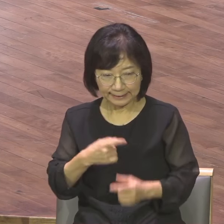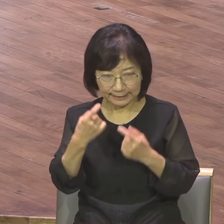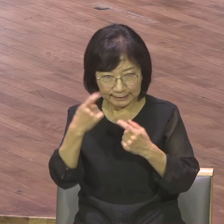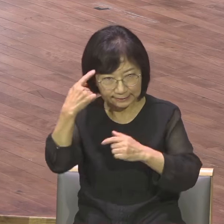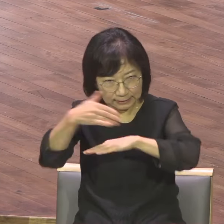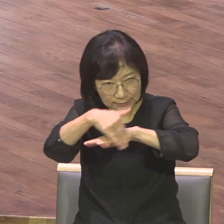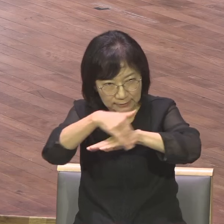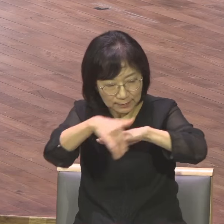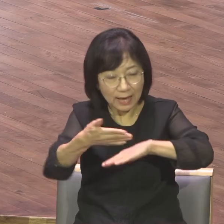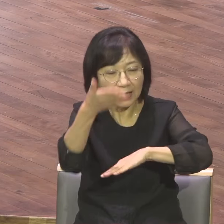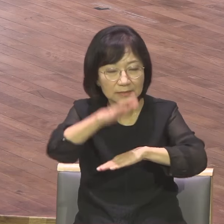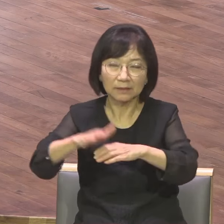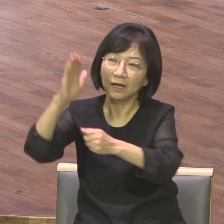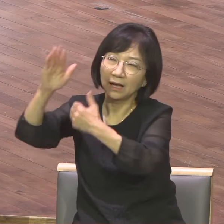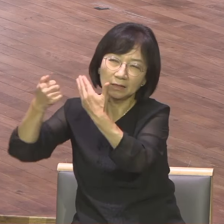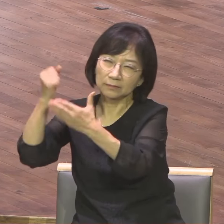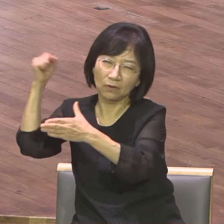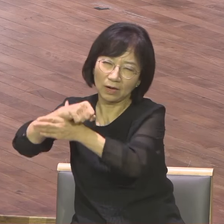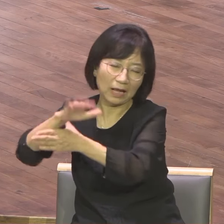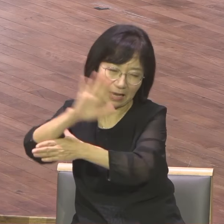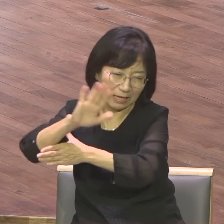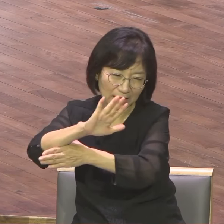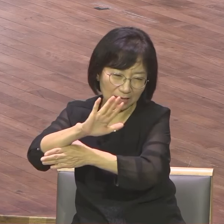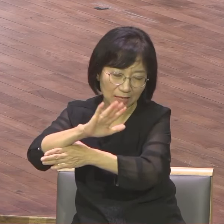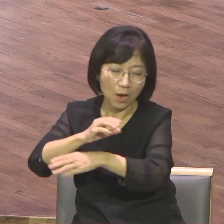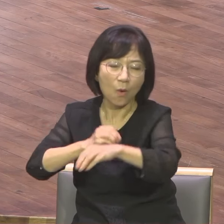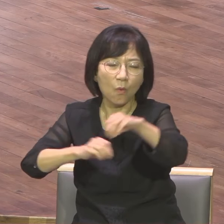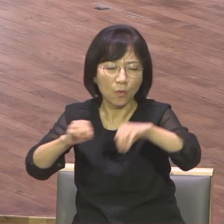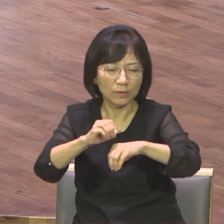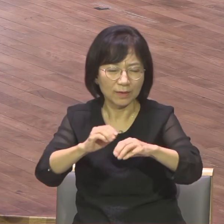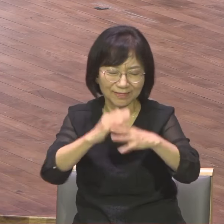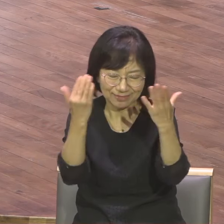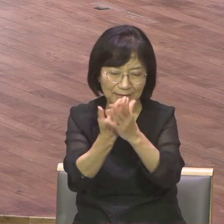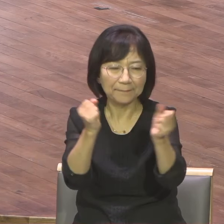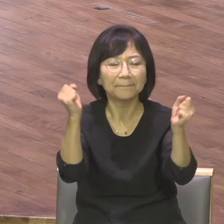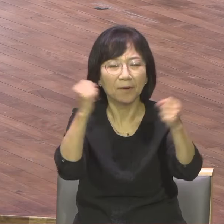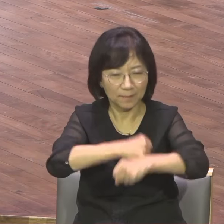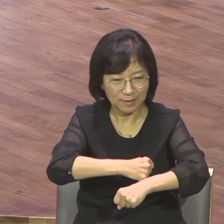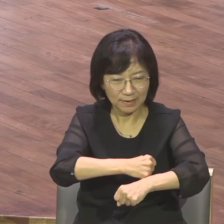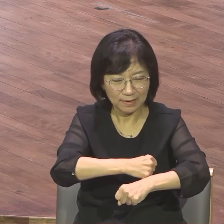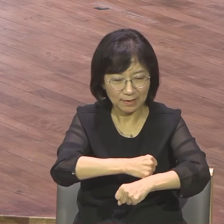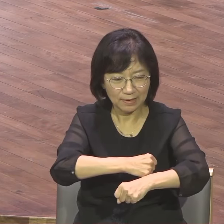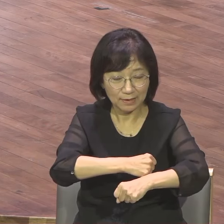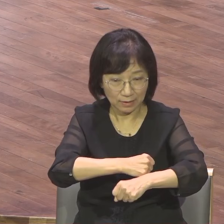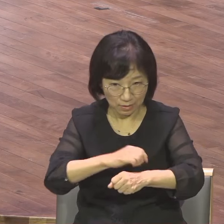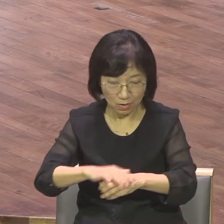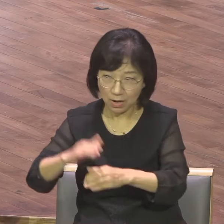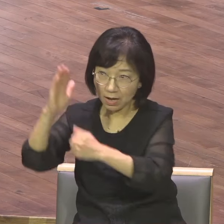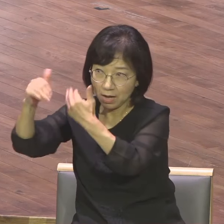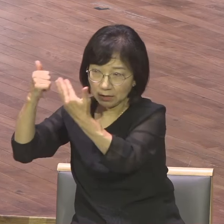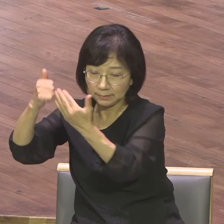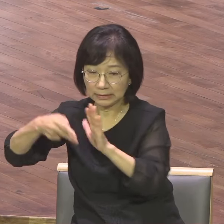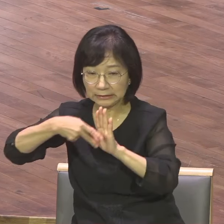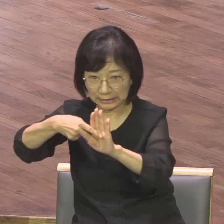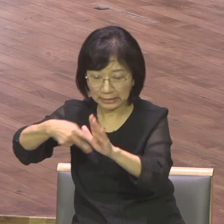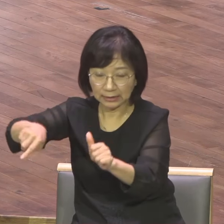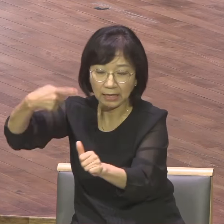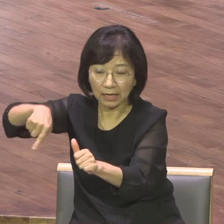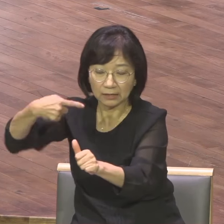않고 오히려 이들이 다 멸망할 것이다 라고 전했어요.